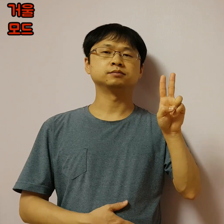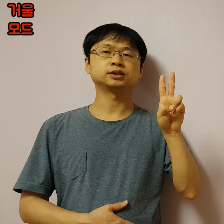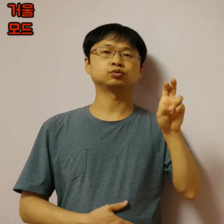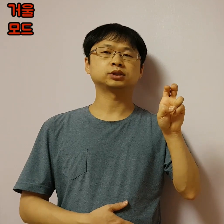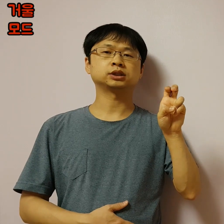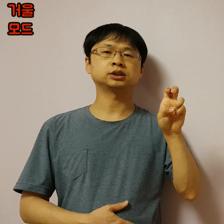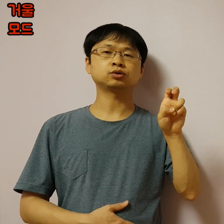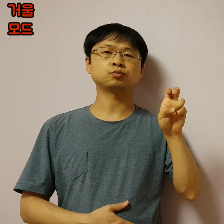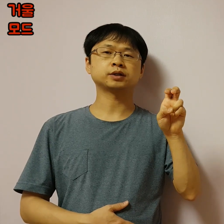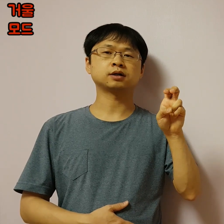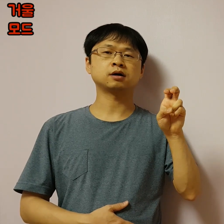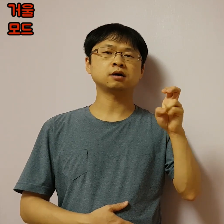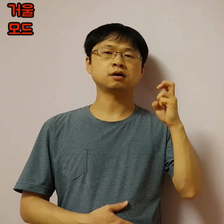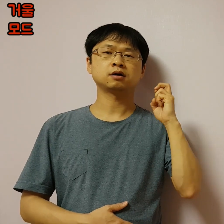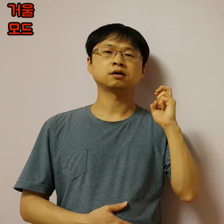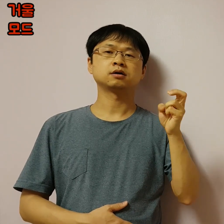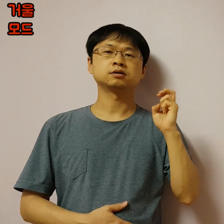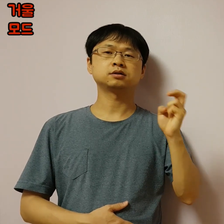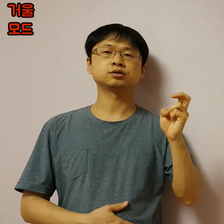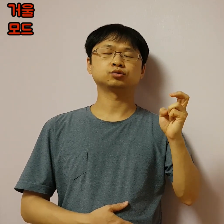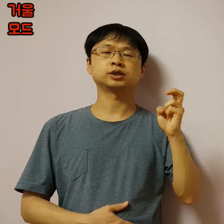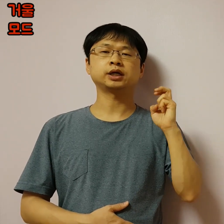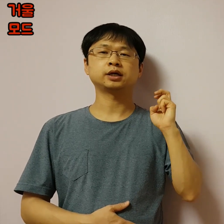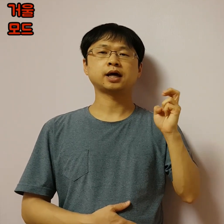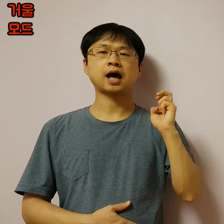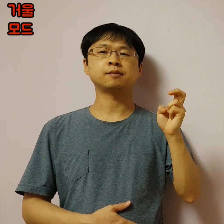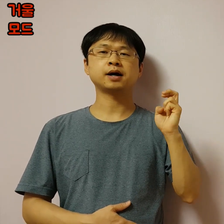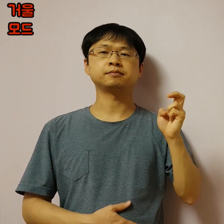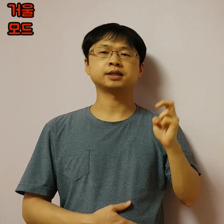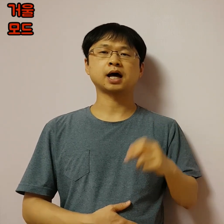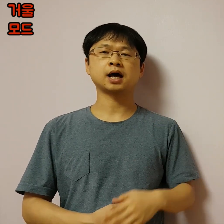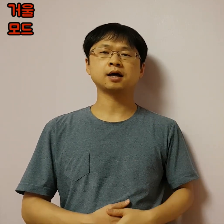검지 중지 굽혀서 흔들어주기 아마입니다.